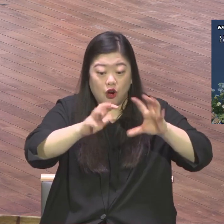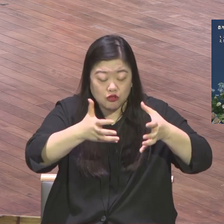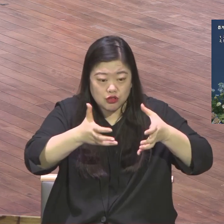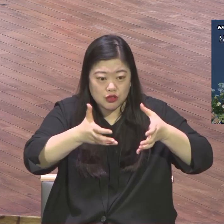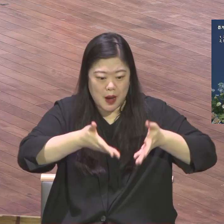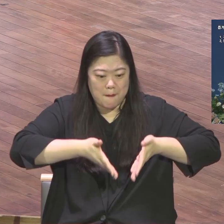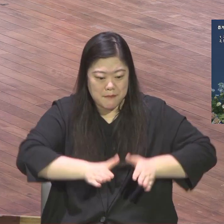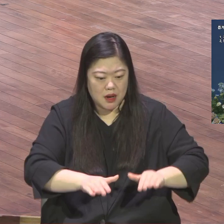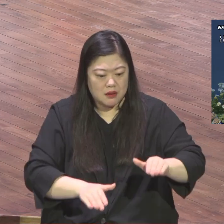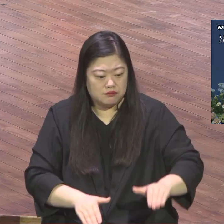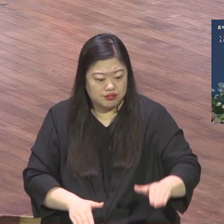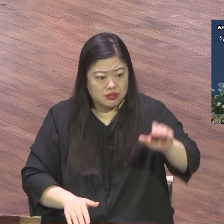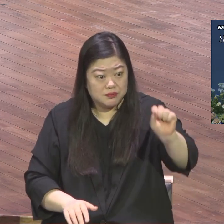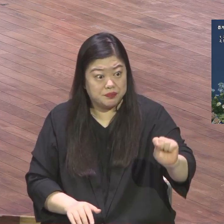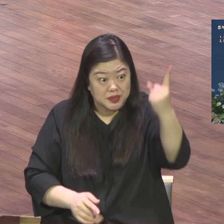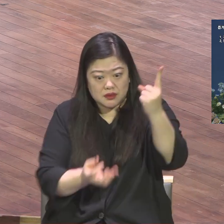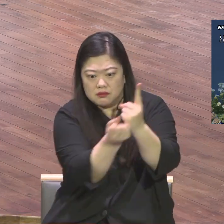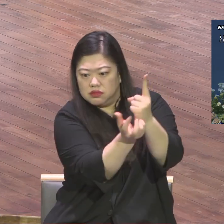기독교인이 5% 그러죠